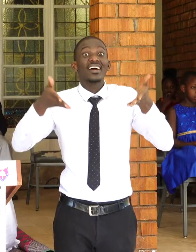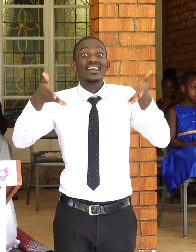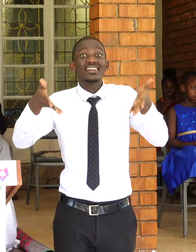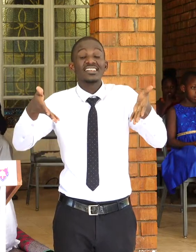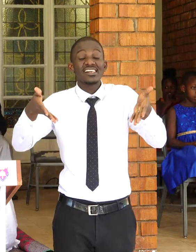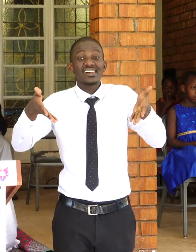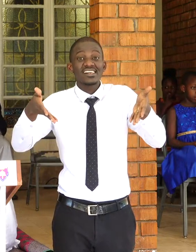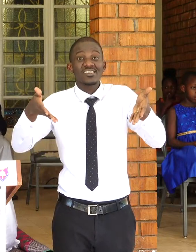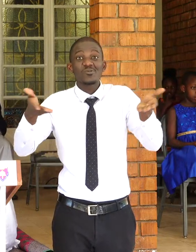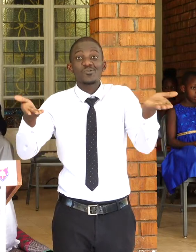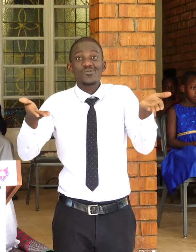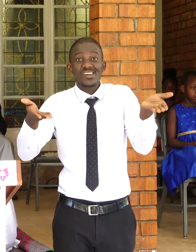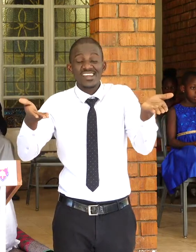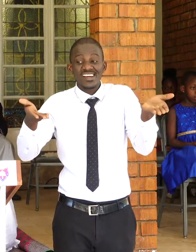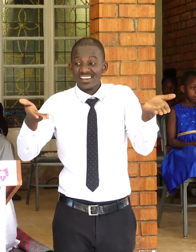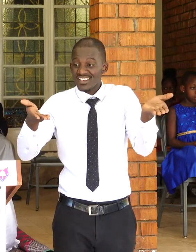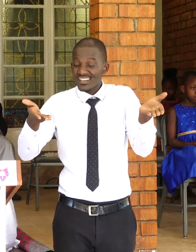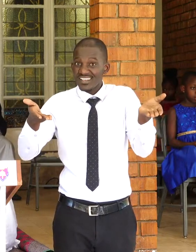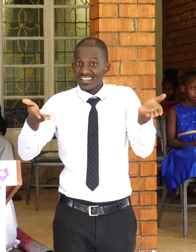wano